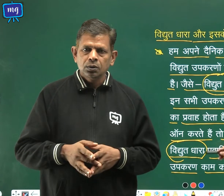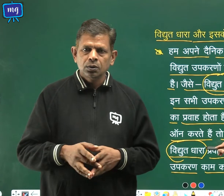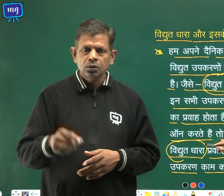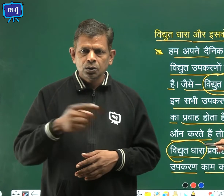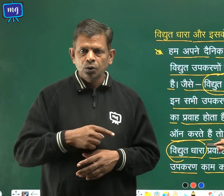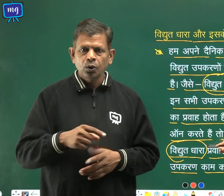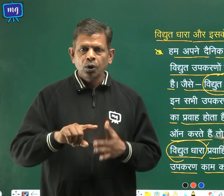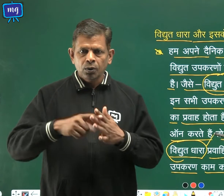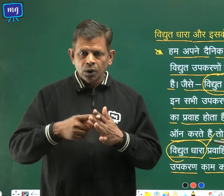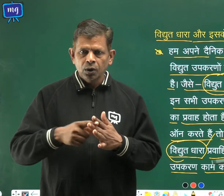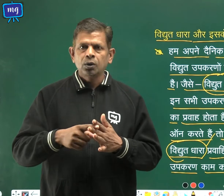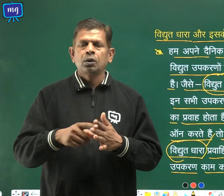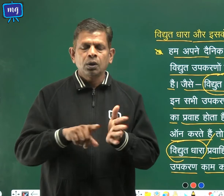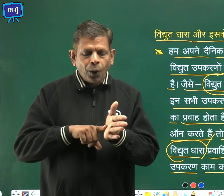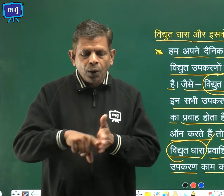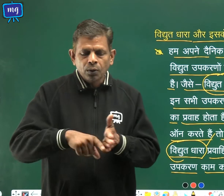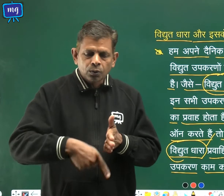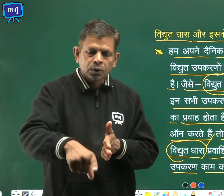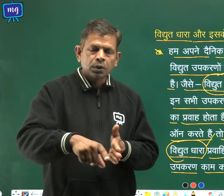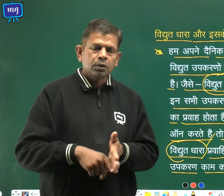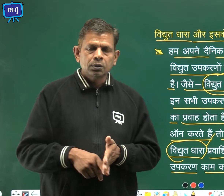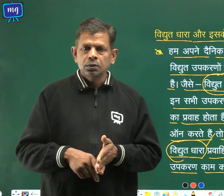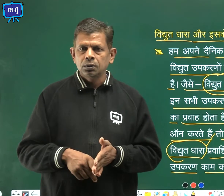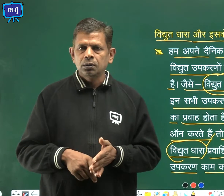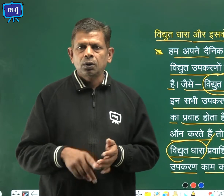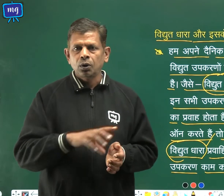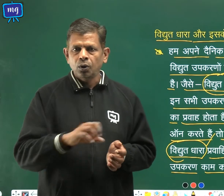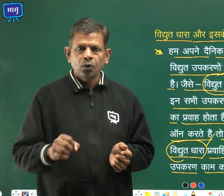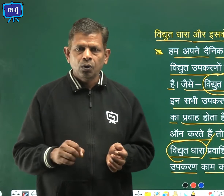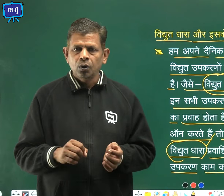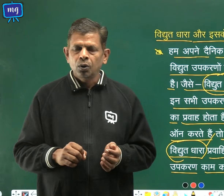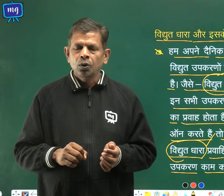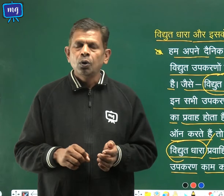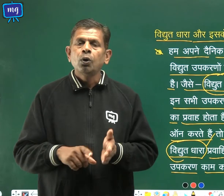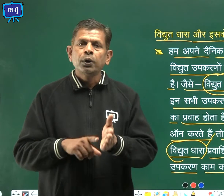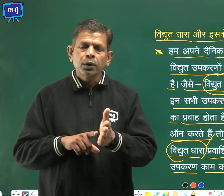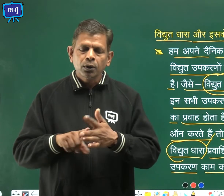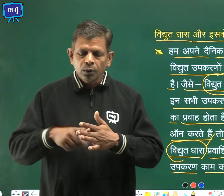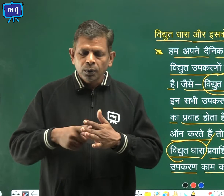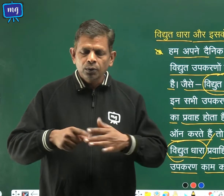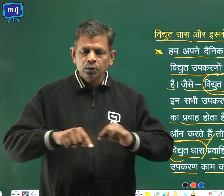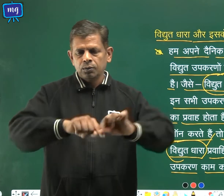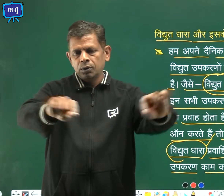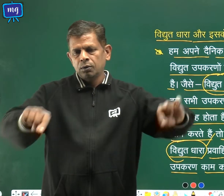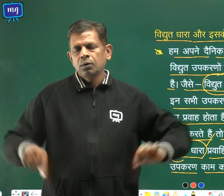तो विद्युत धारा प्रवाहित होती है और एक विद्युत परिपथ बनता है,